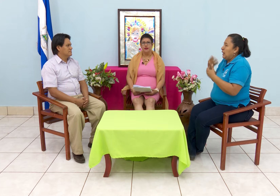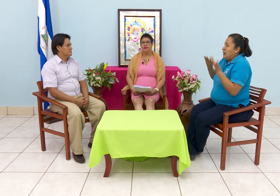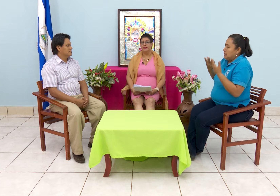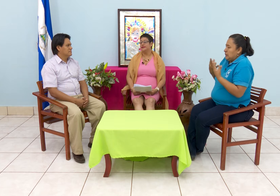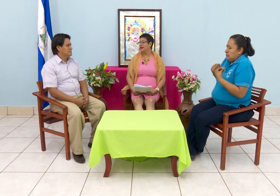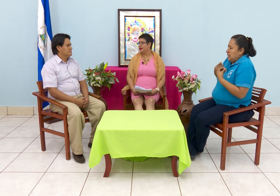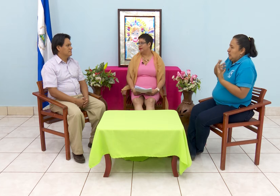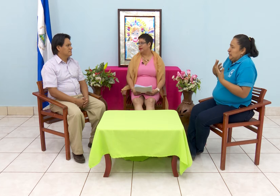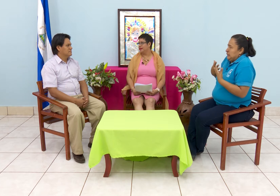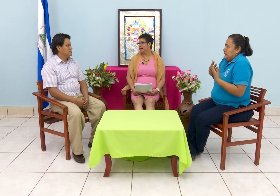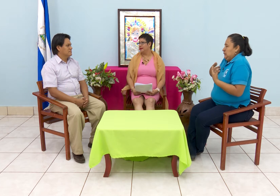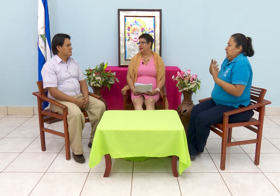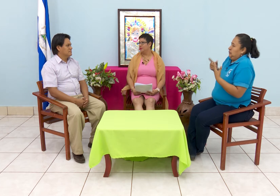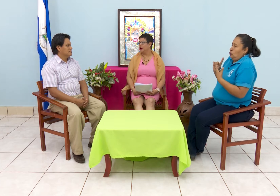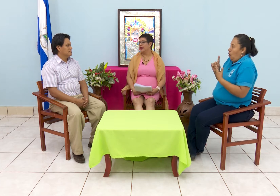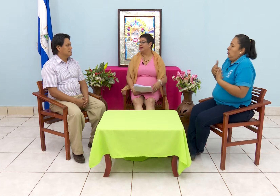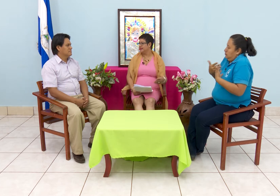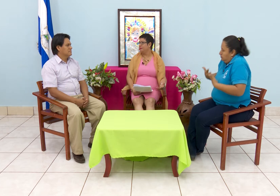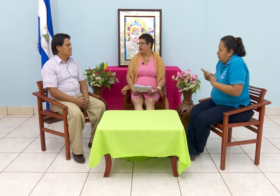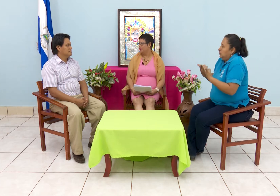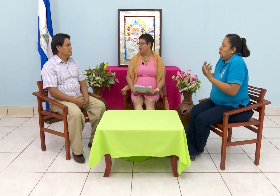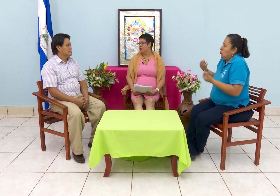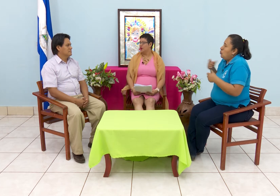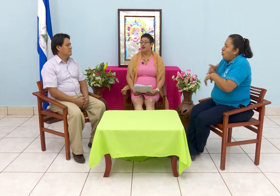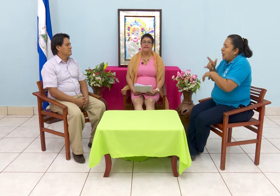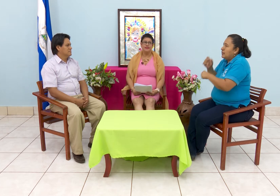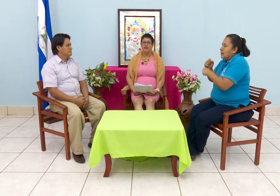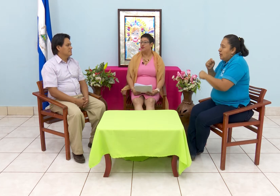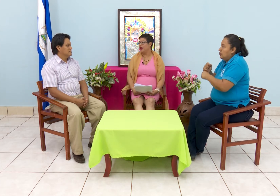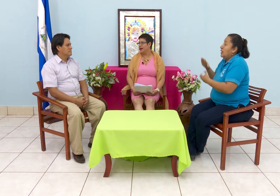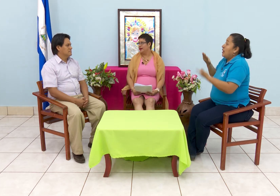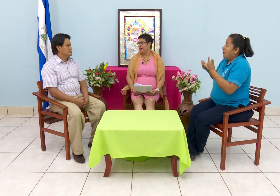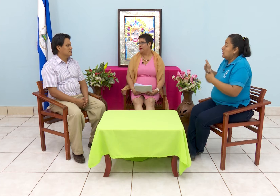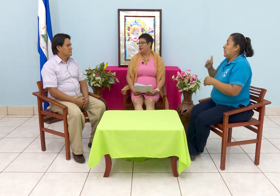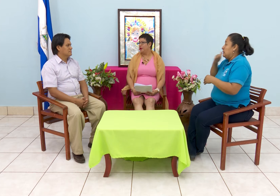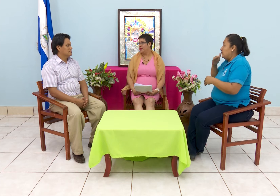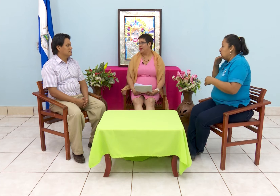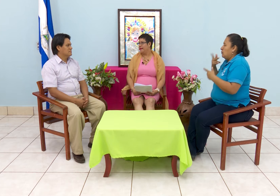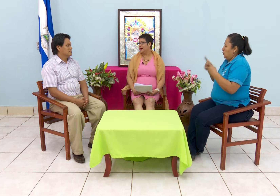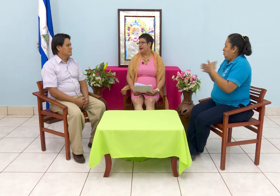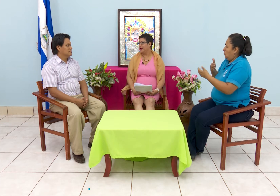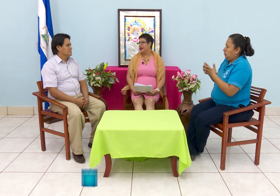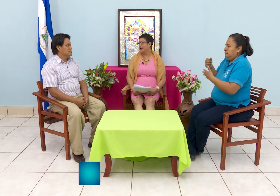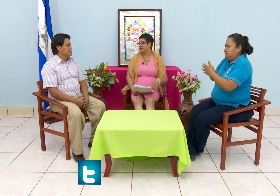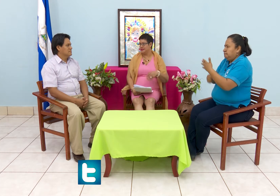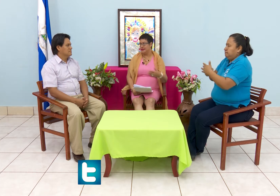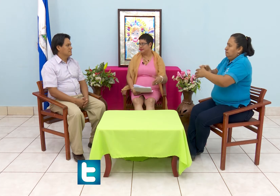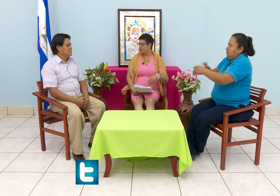de salir, ¿verdad?, y buscar ese empleo, que aunque a veces se nos niegue, pero la verdad es que la sensibilización